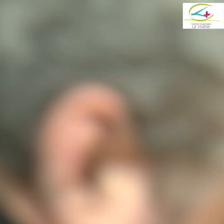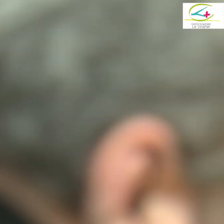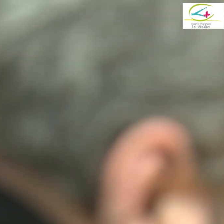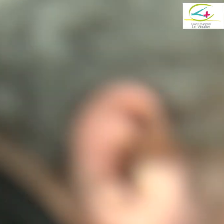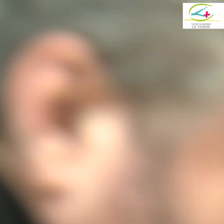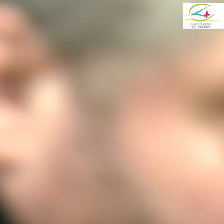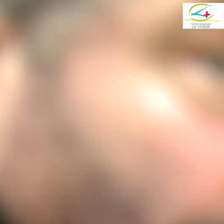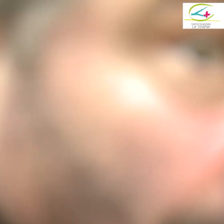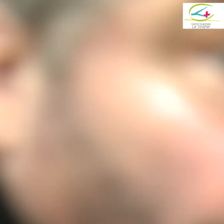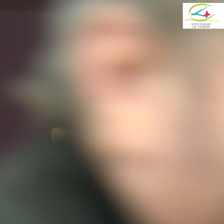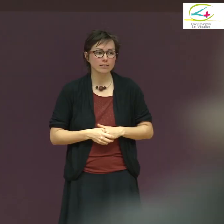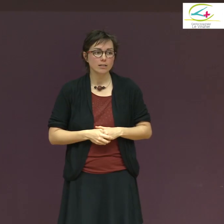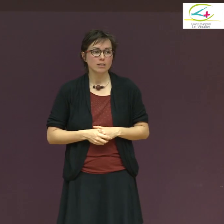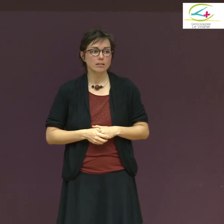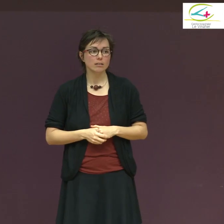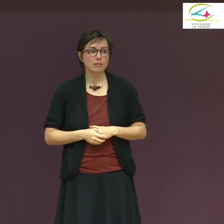répondre.